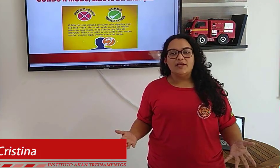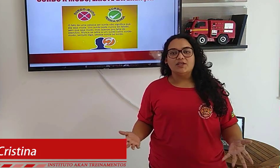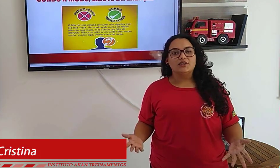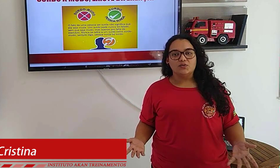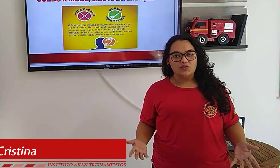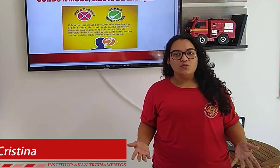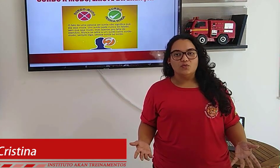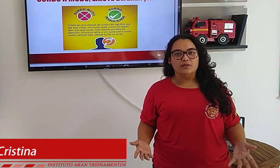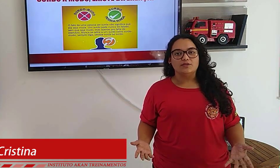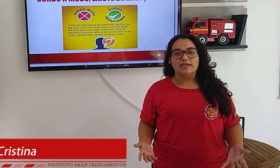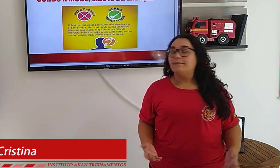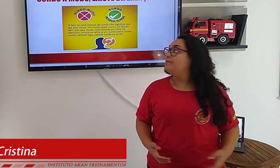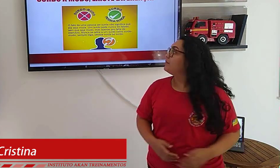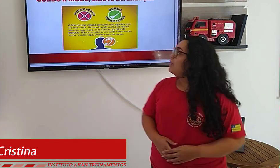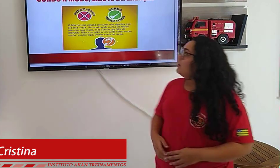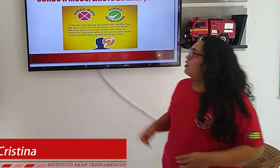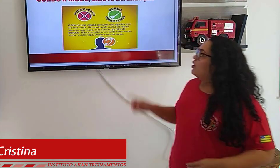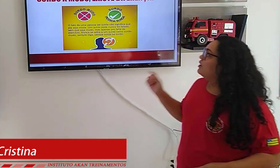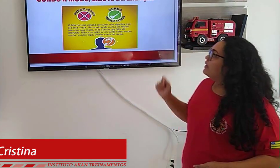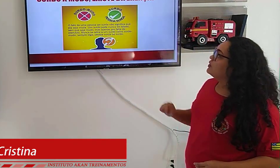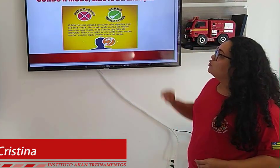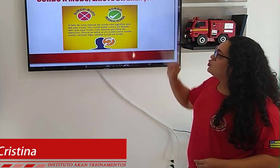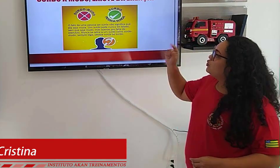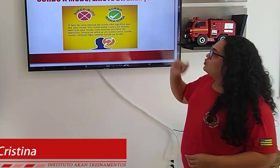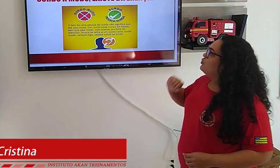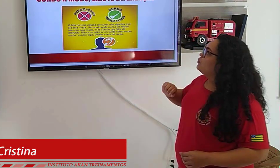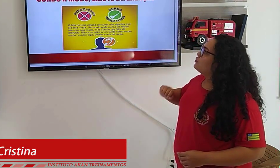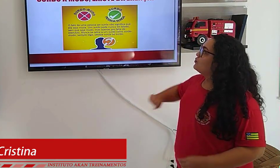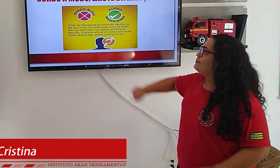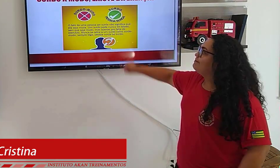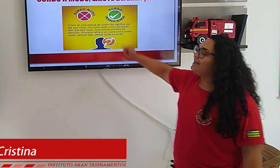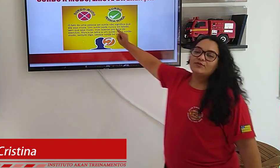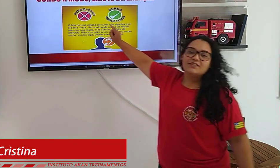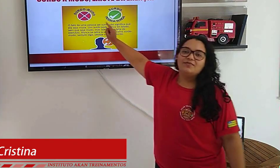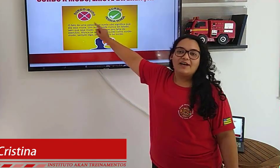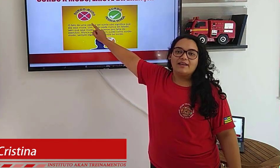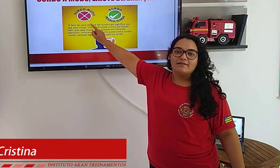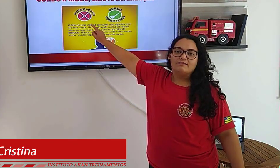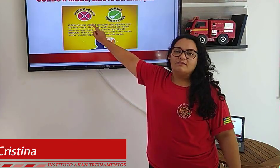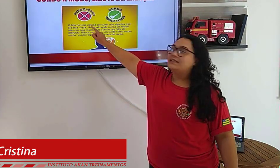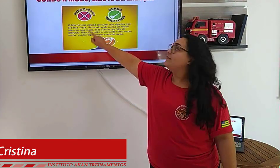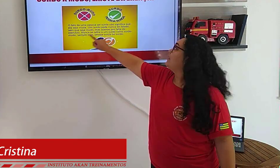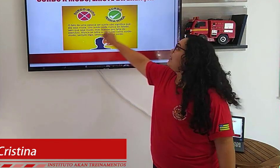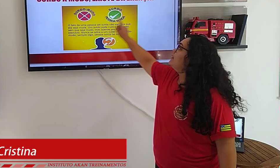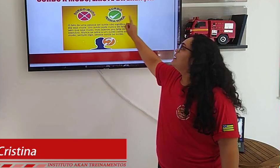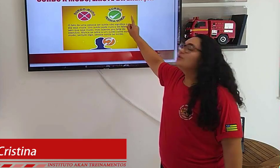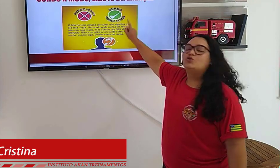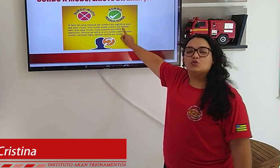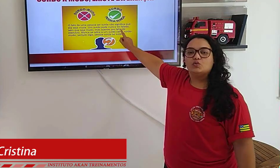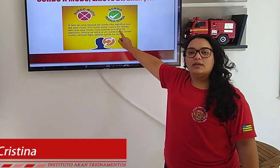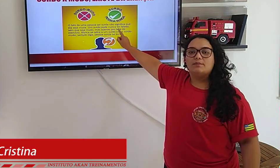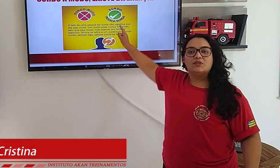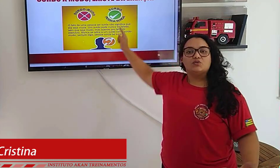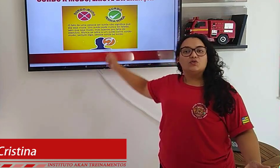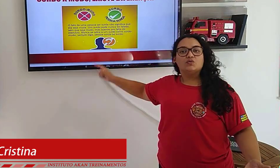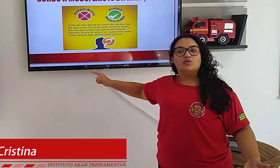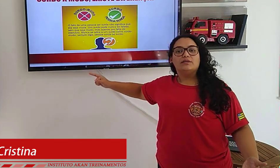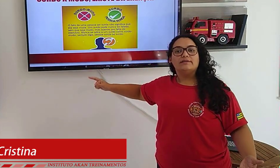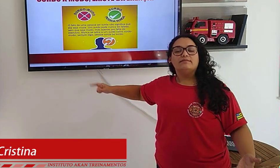não são mudas, tá? Olha, surdo, mudo, não se fala. Se fala surda, pessoa surda, tá?